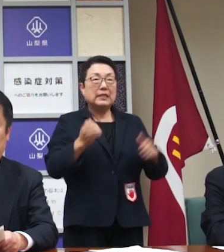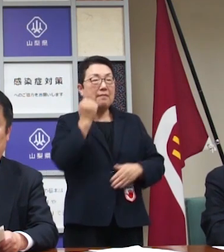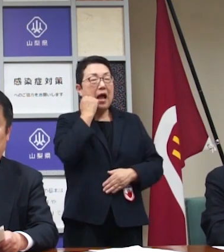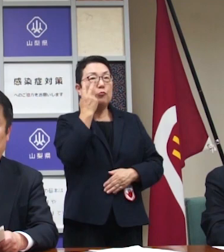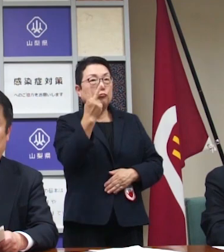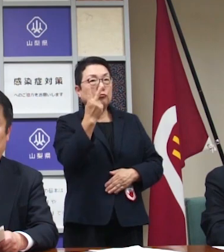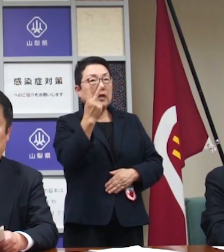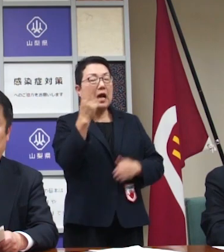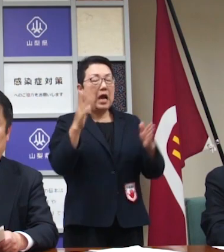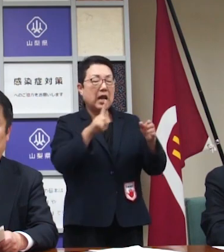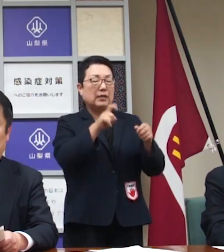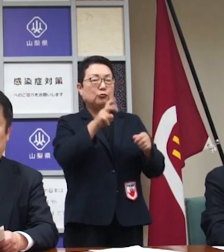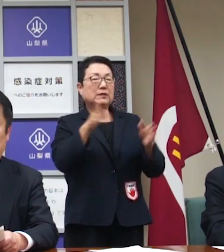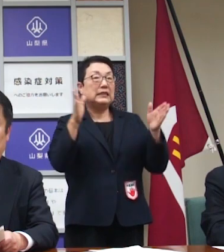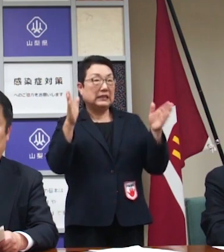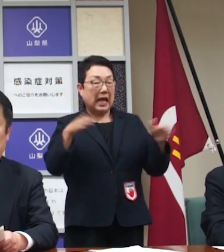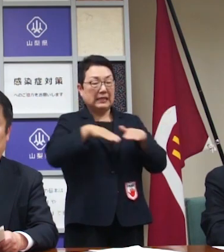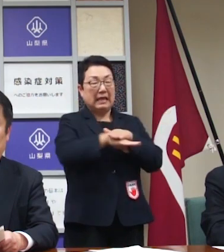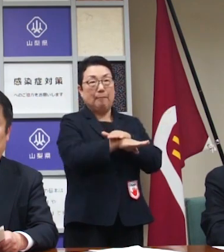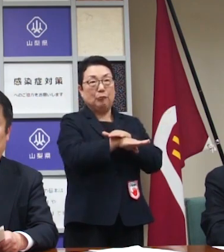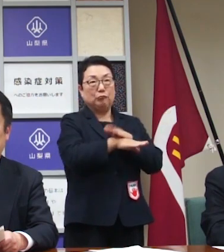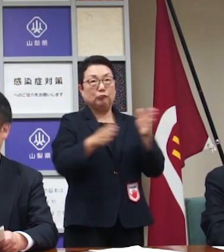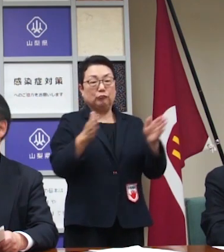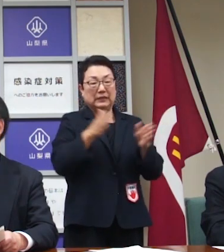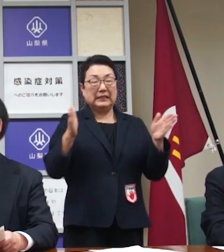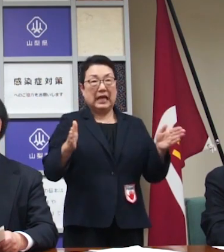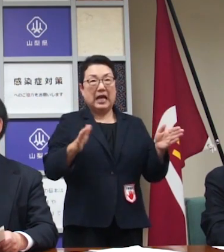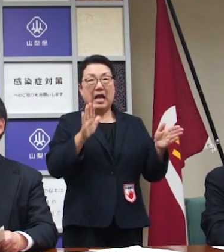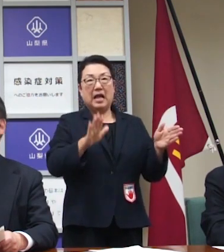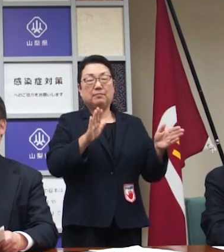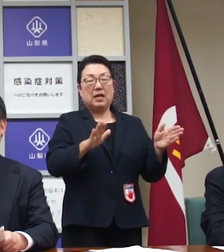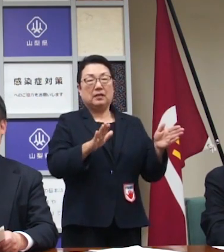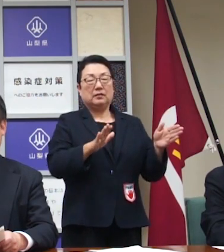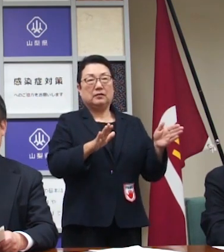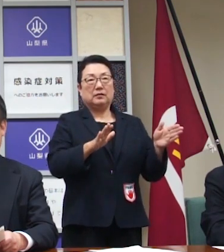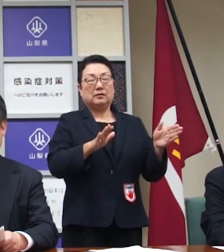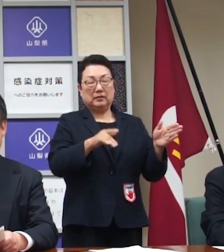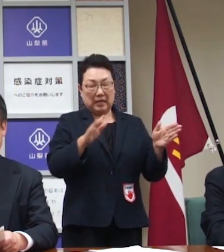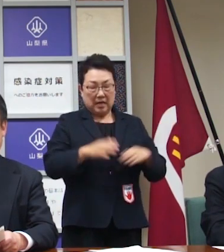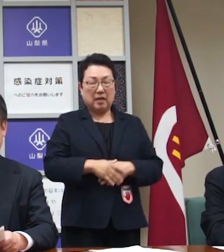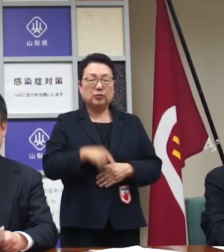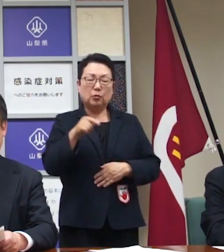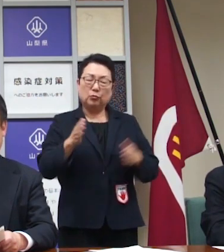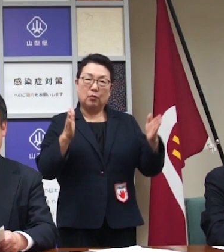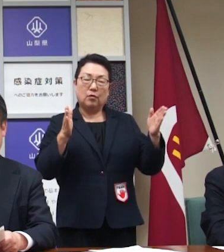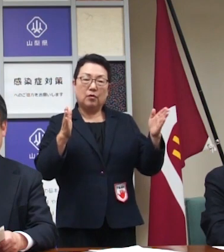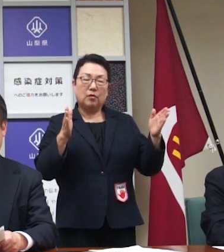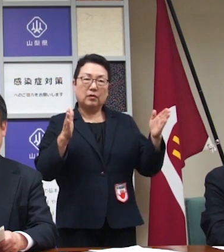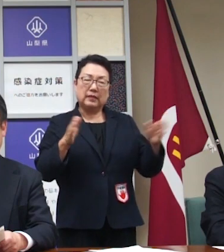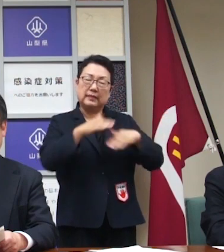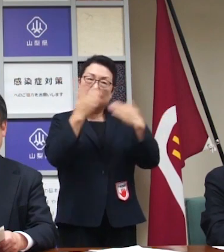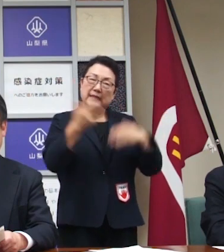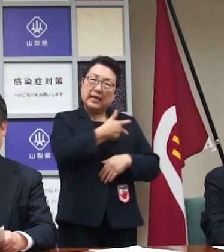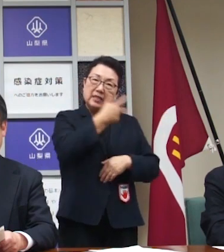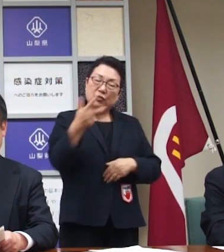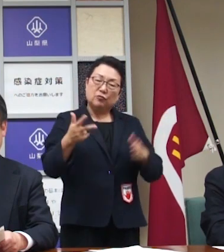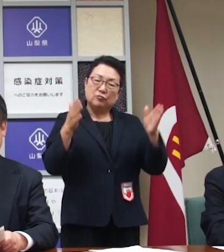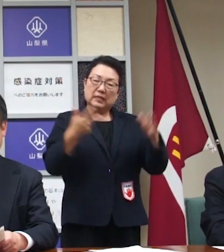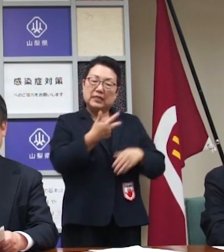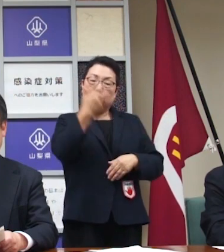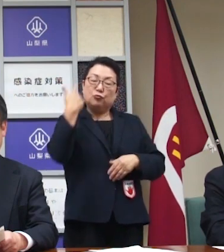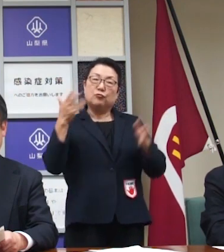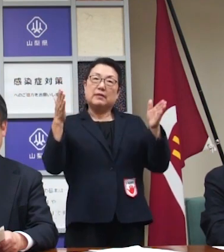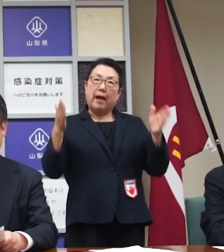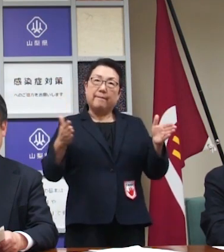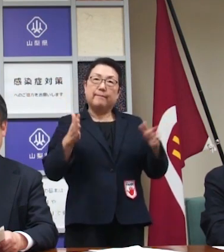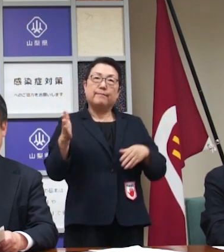から12日14日という間あるものですから、その大体1週間ぐらいの前の